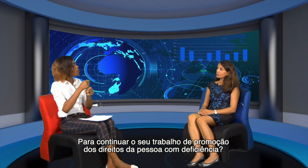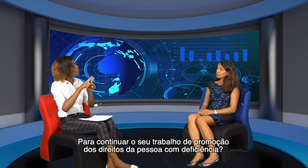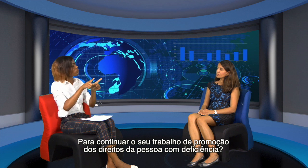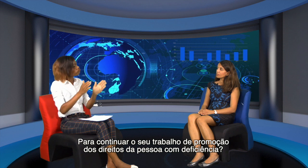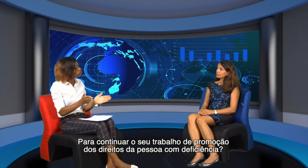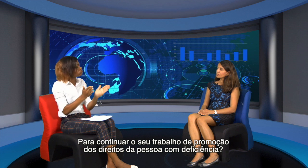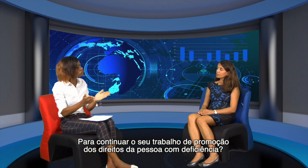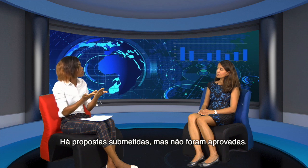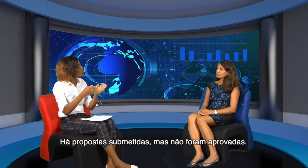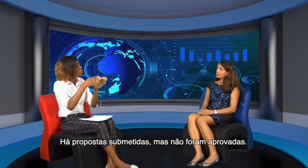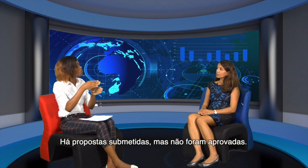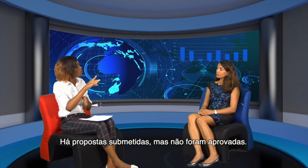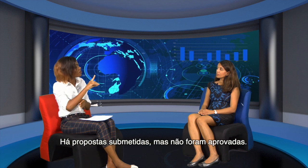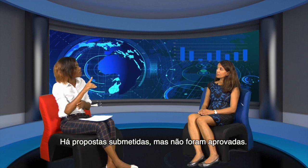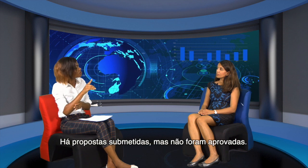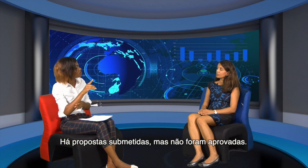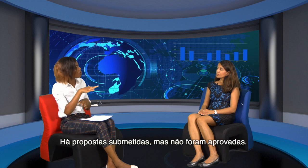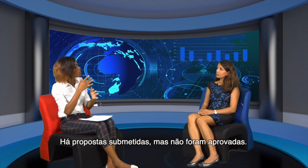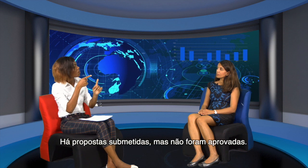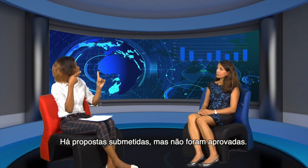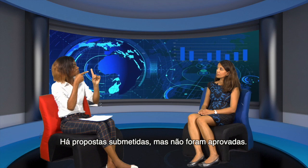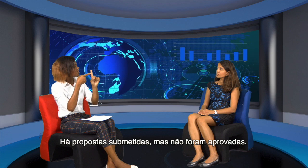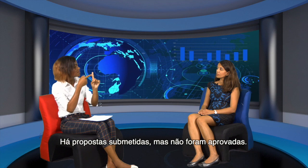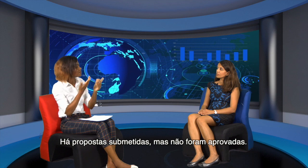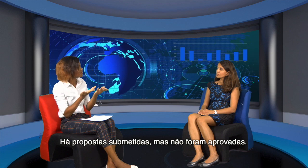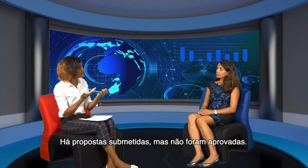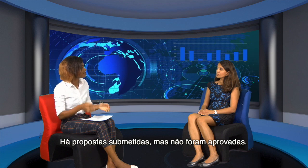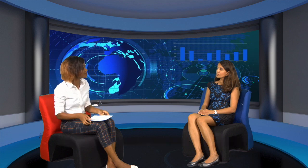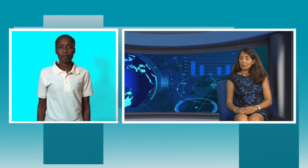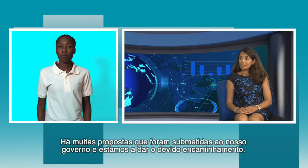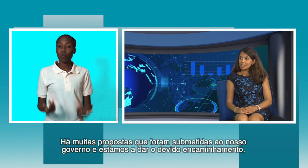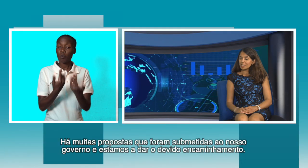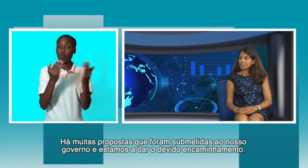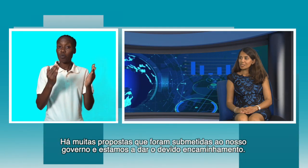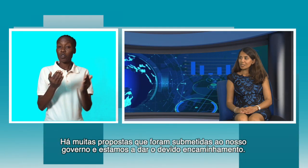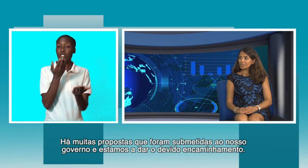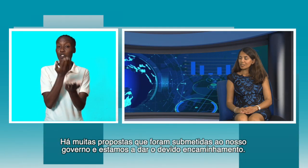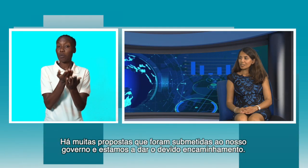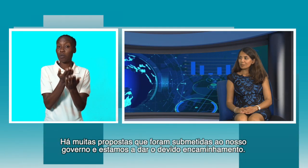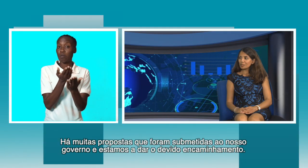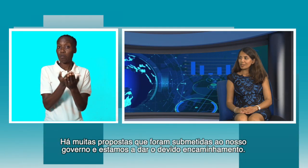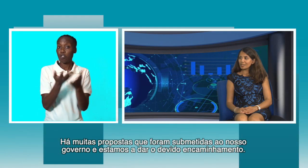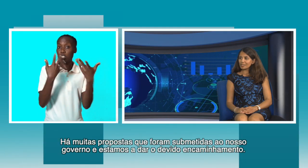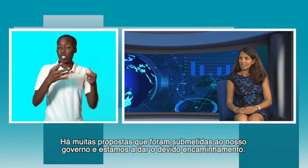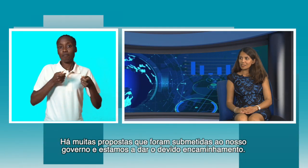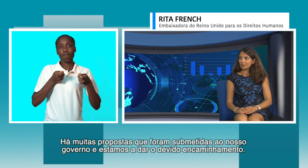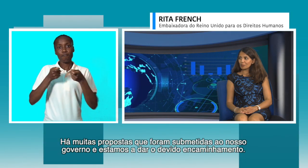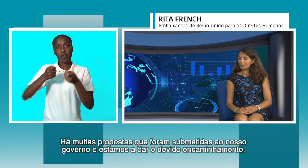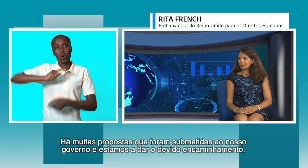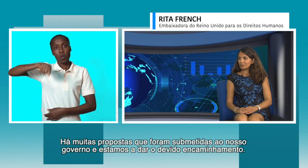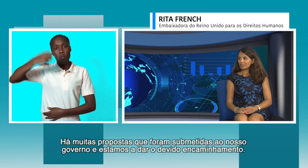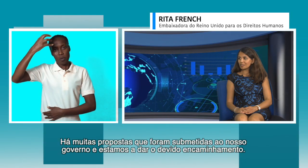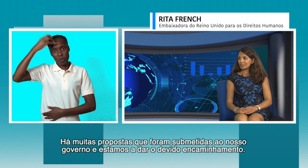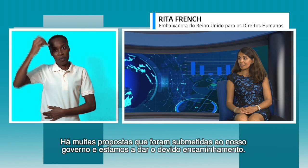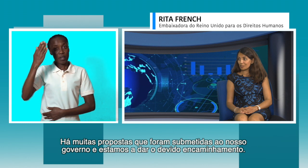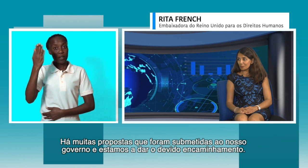da pessoa com deficiência? Há propostas submetidas mas não foram aprovadas. Há muitas propostas que foram submetidas ao nosso